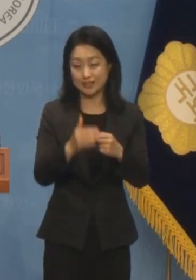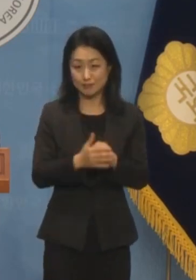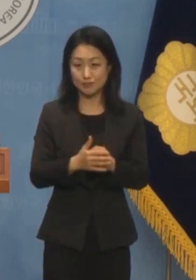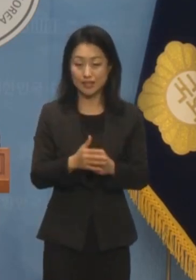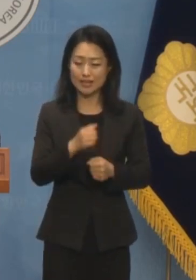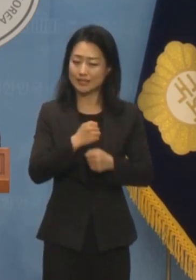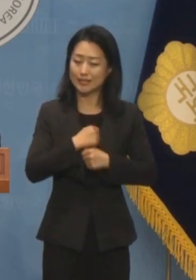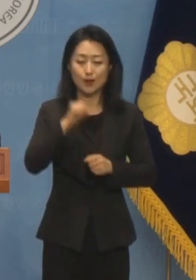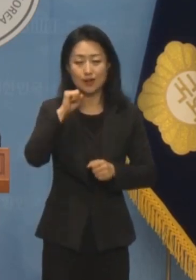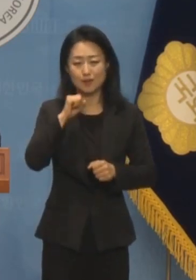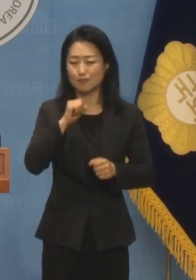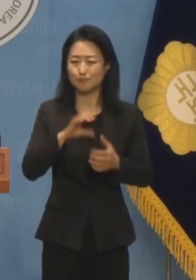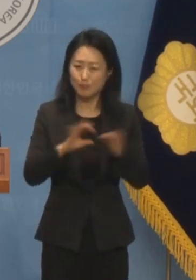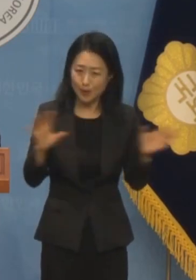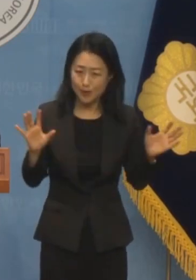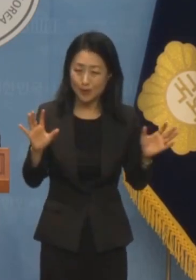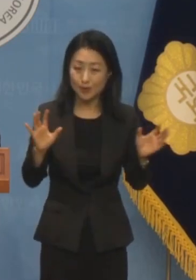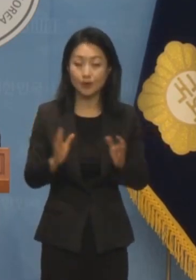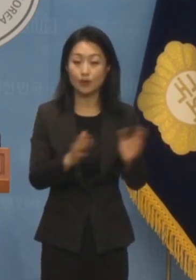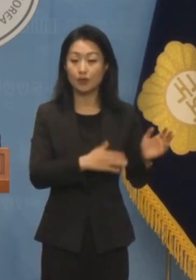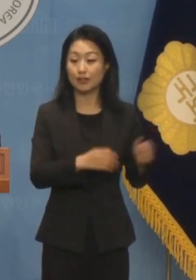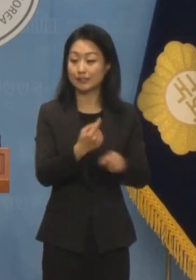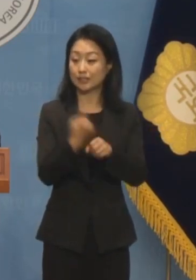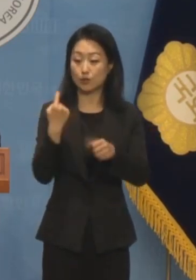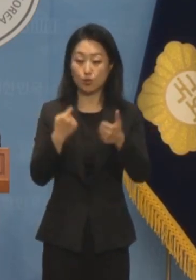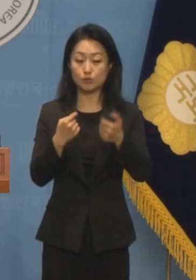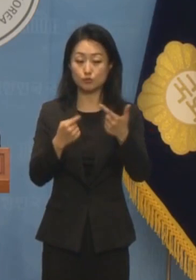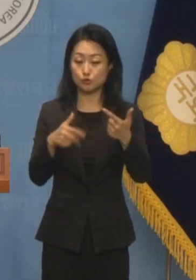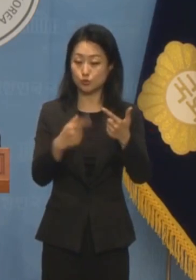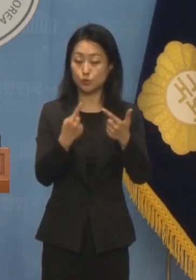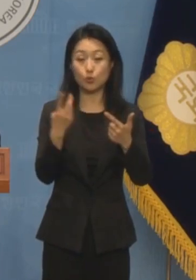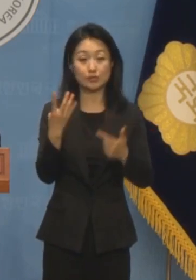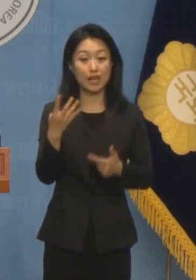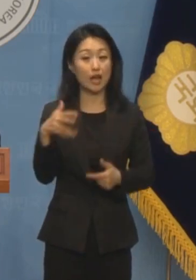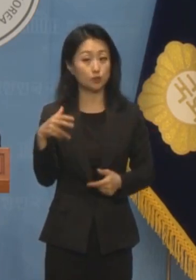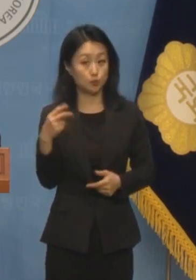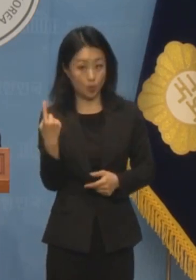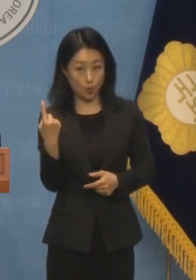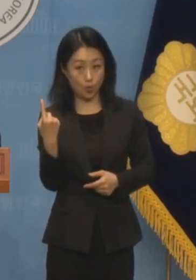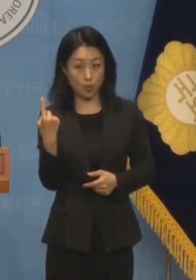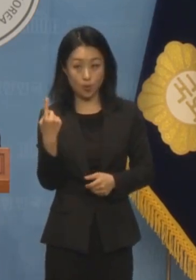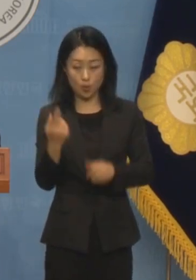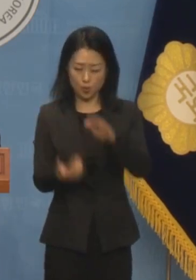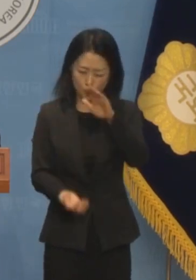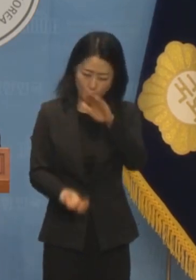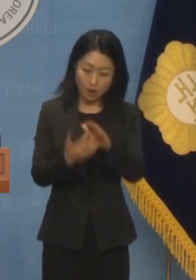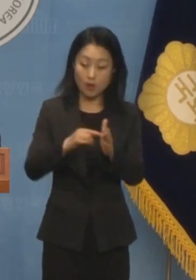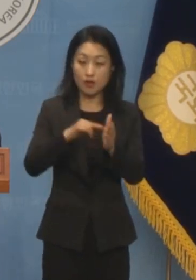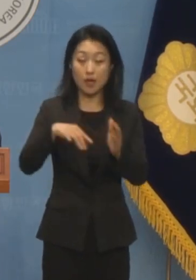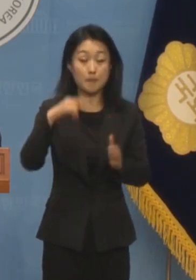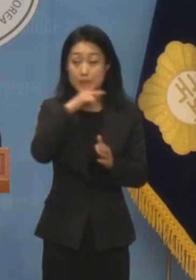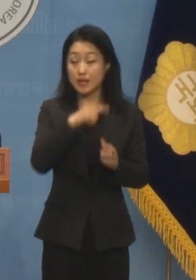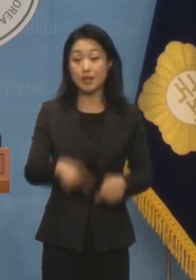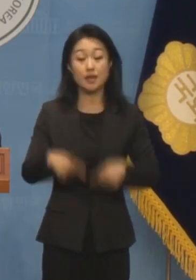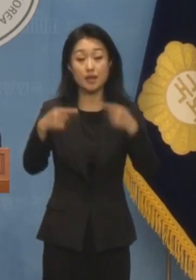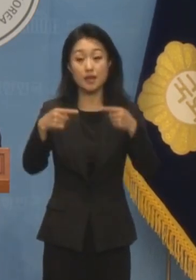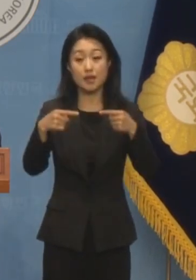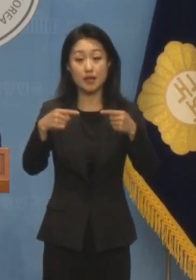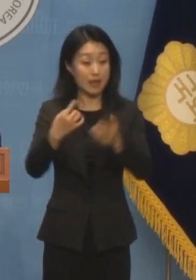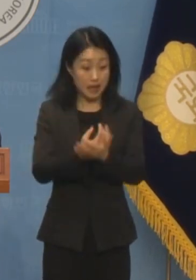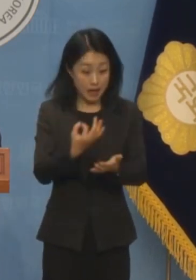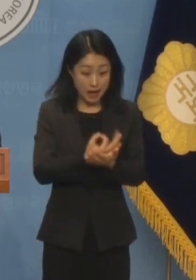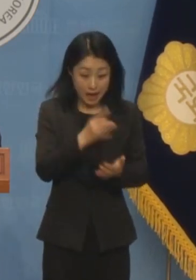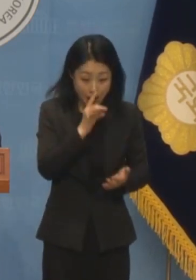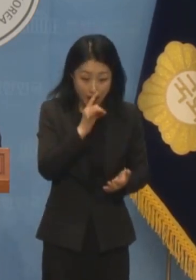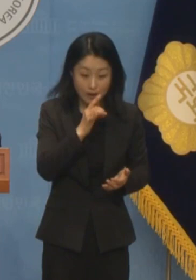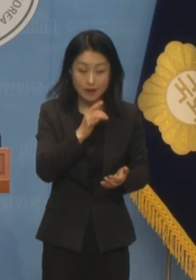떨어집니다. 작년에 56조 4조 원이라는 역대급 세수 결손이 발생하였고